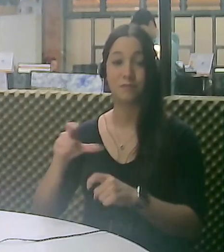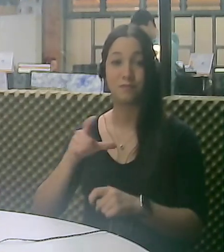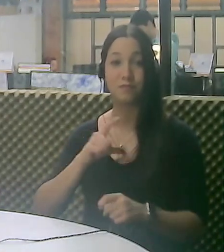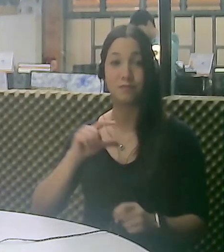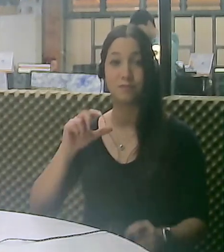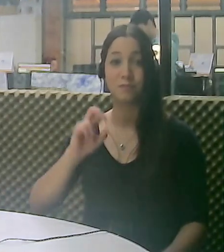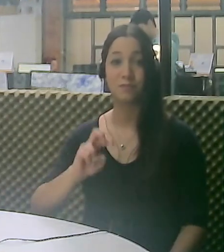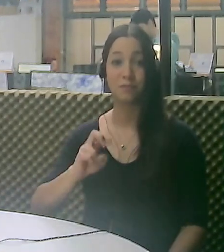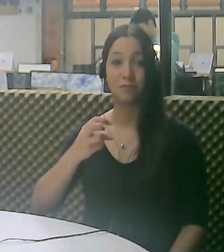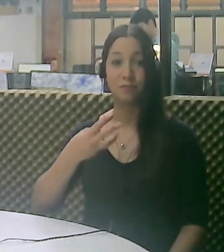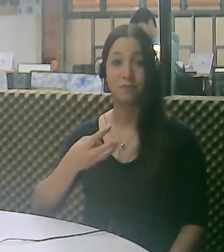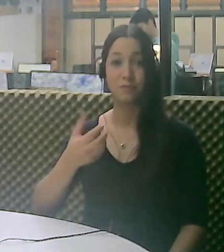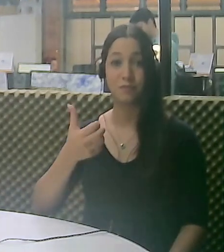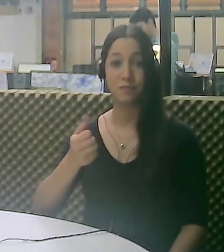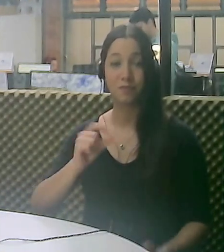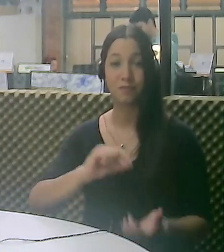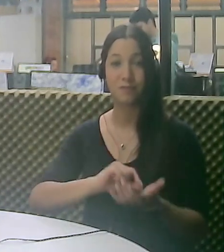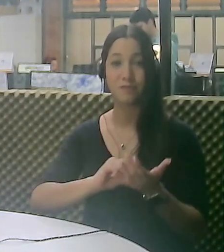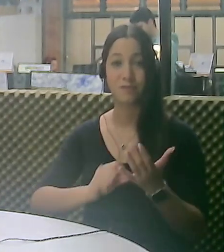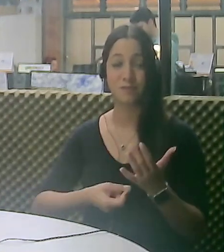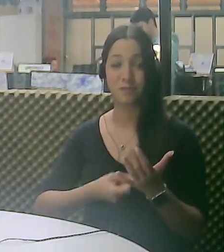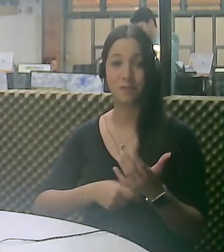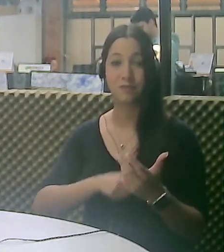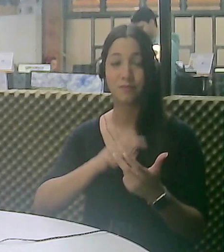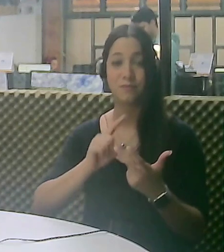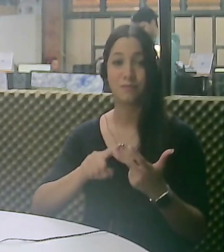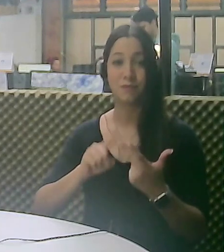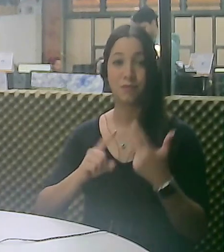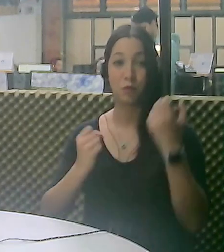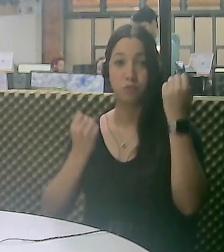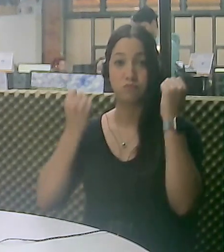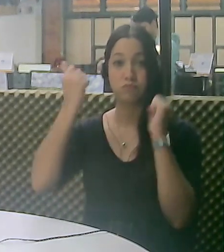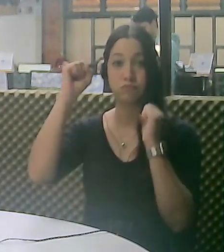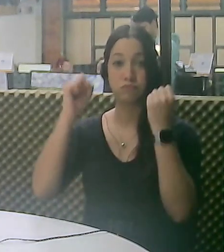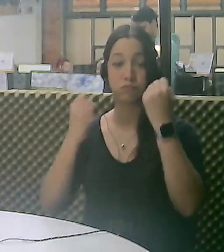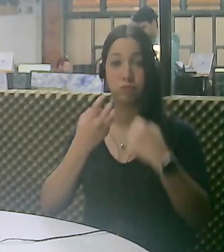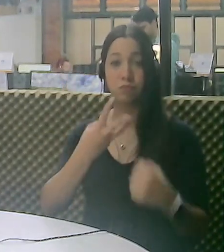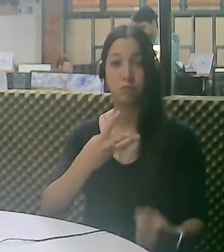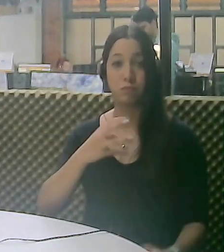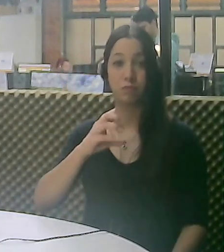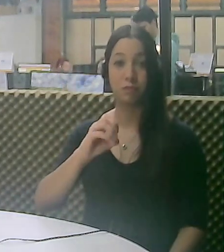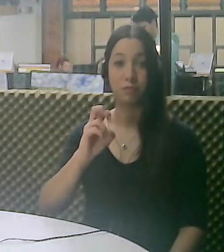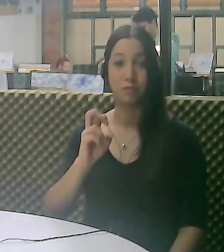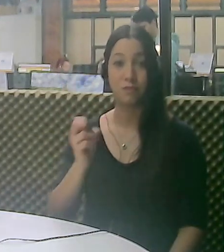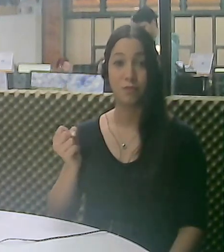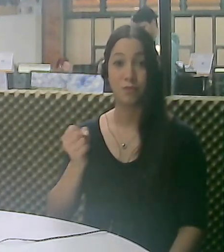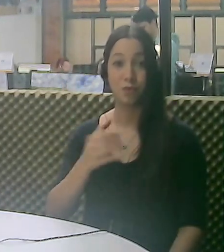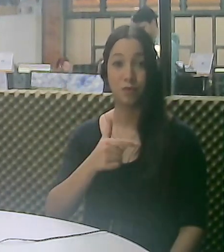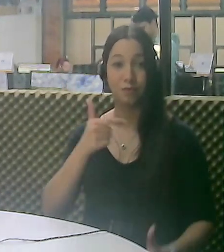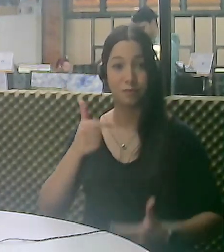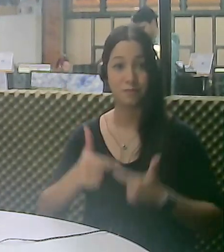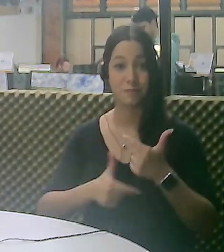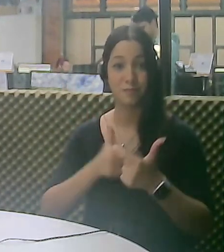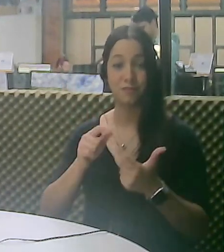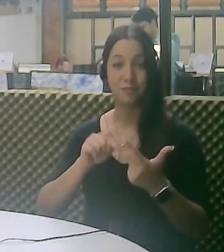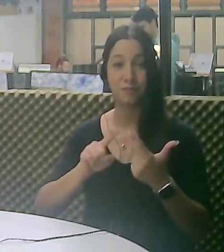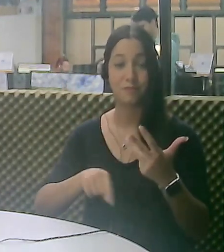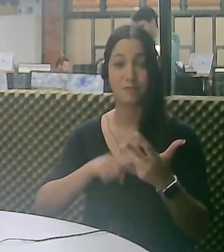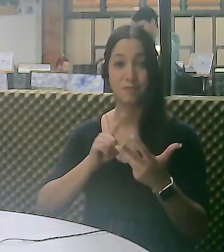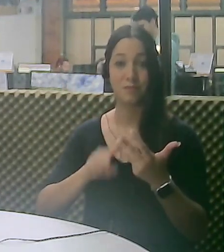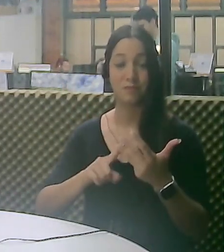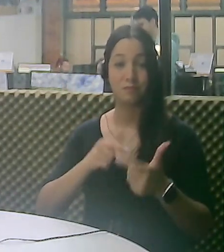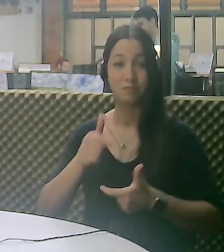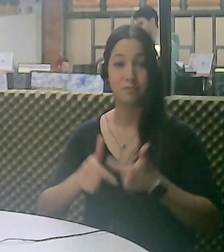registrou 531 contratações. O setor indústria gerou 305 novos empregos e o de